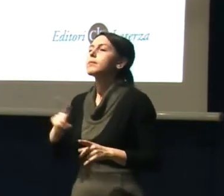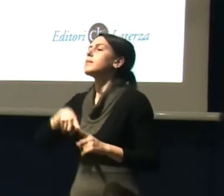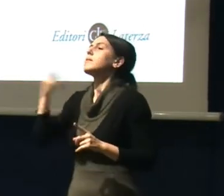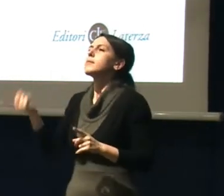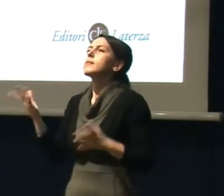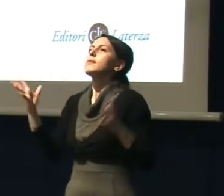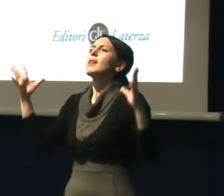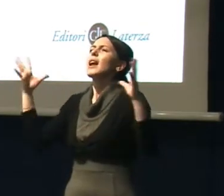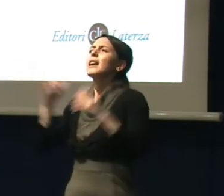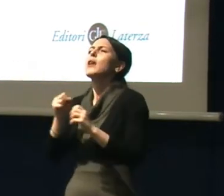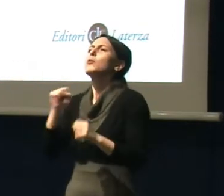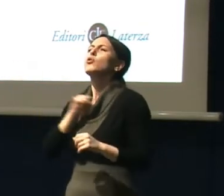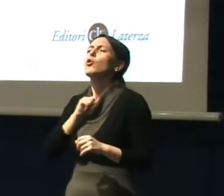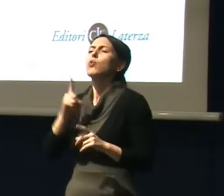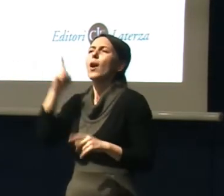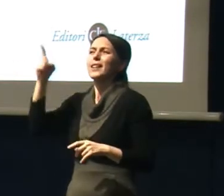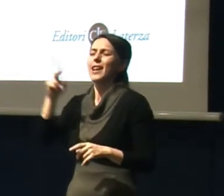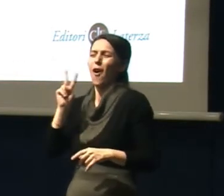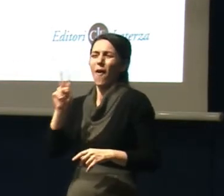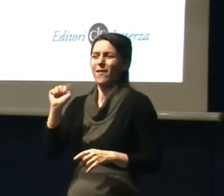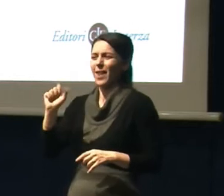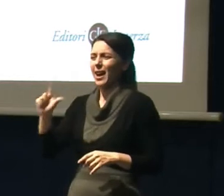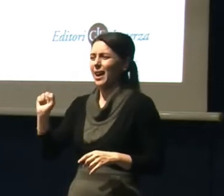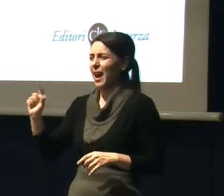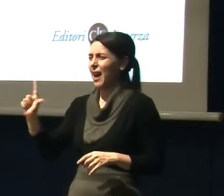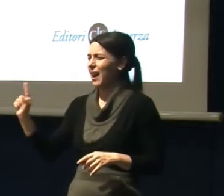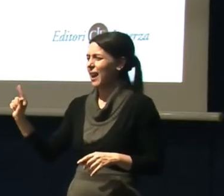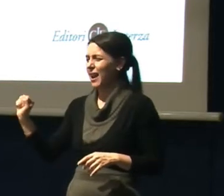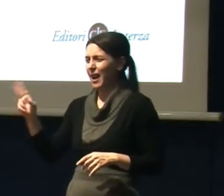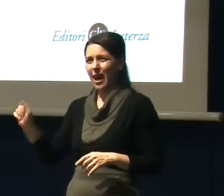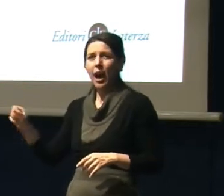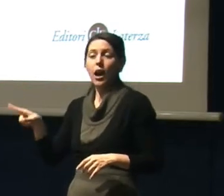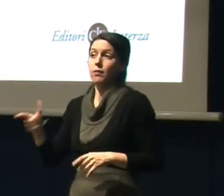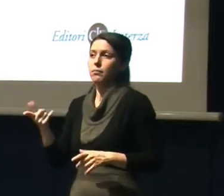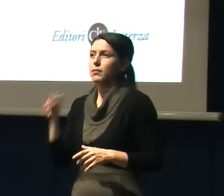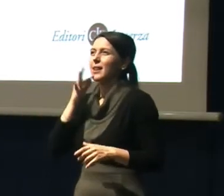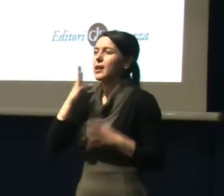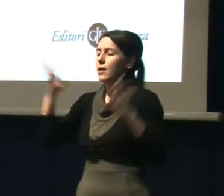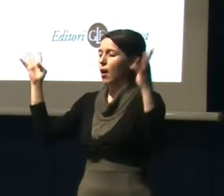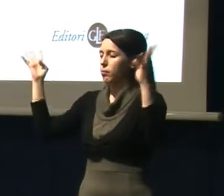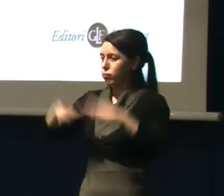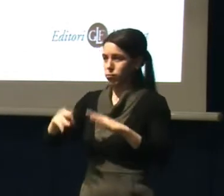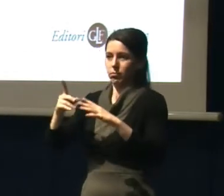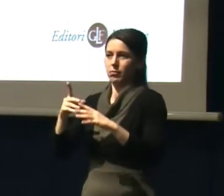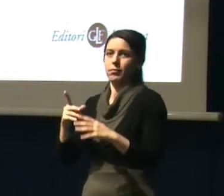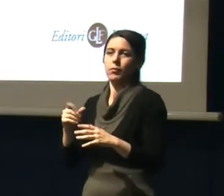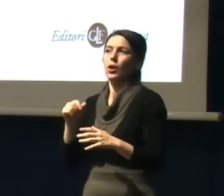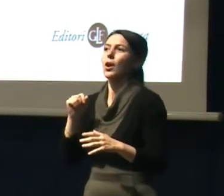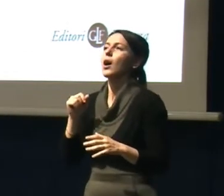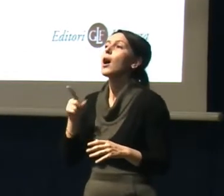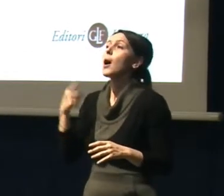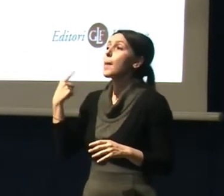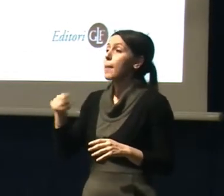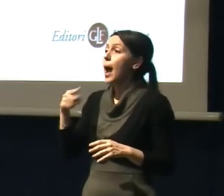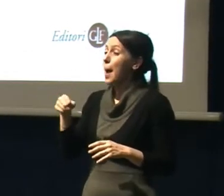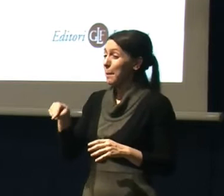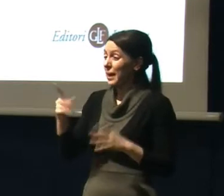collasso il walhalla crolla su se stesso però nasce una nuova coppia di